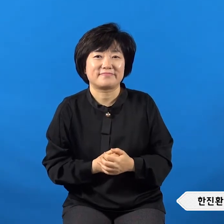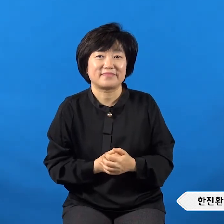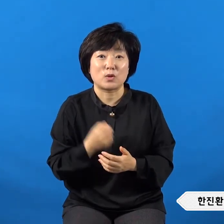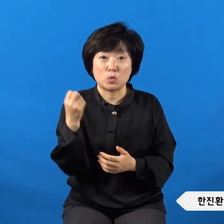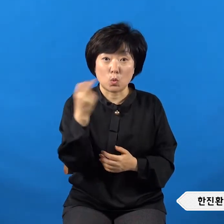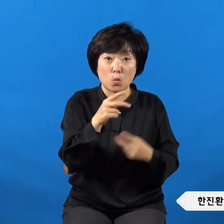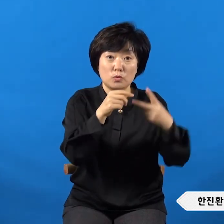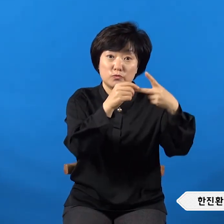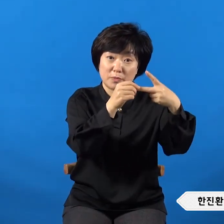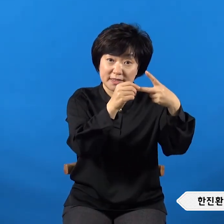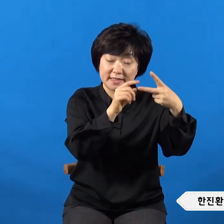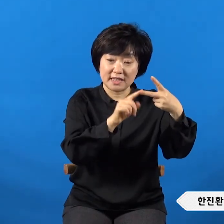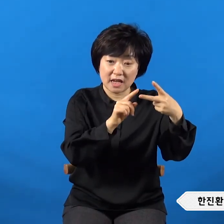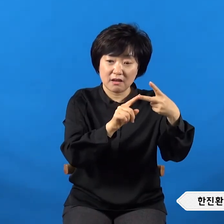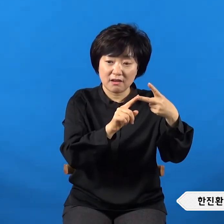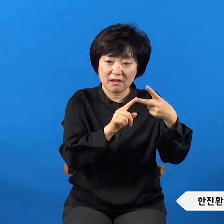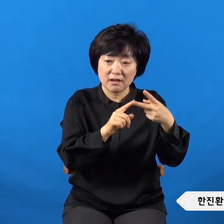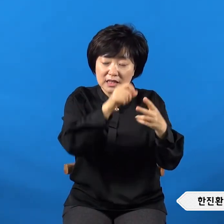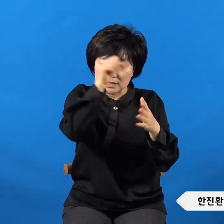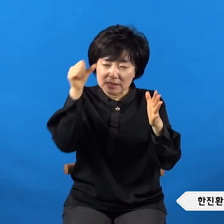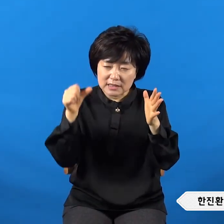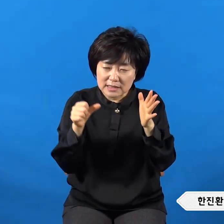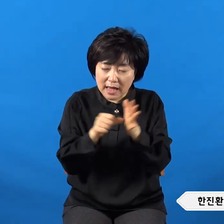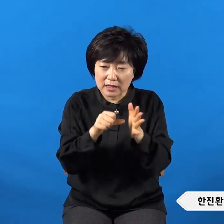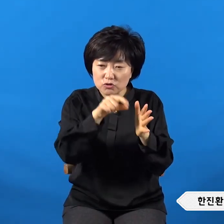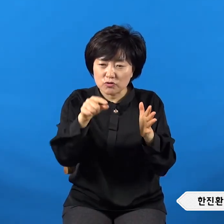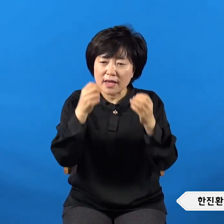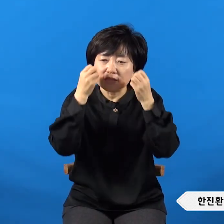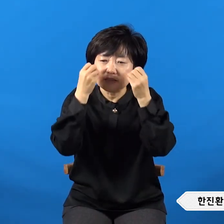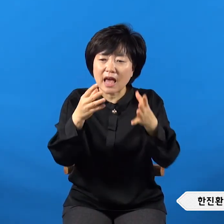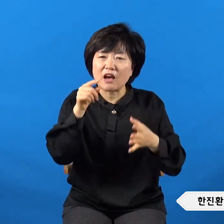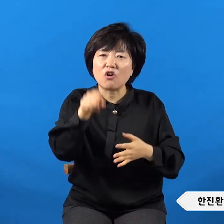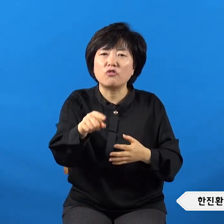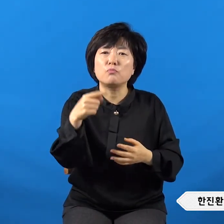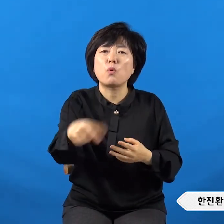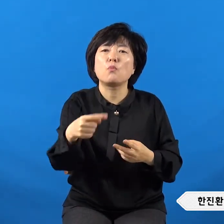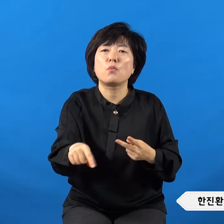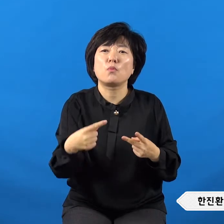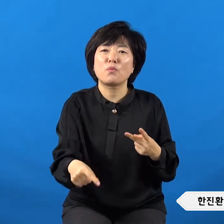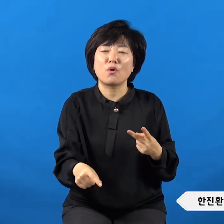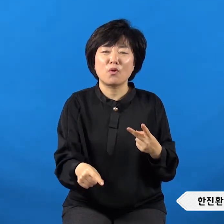한 가지는 인생에 새로운 것이 있는가 하는 질문이지요.